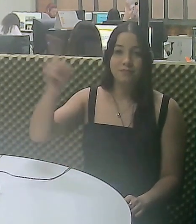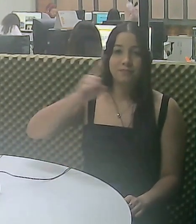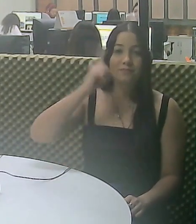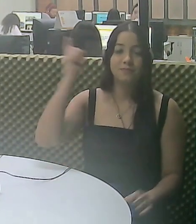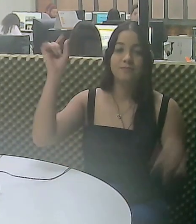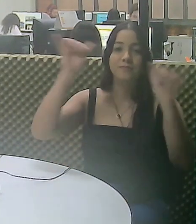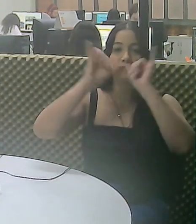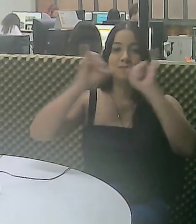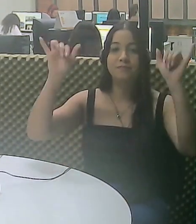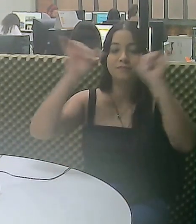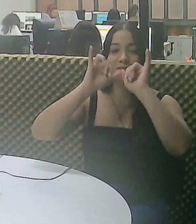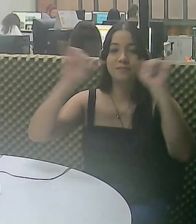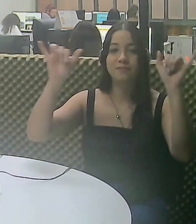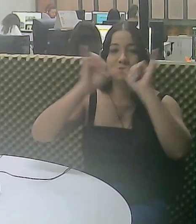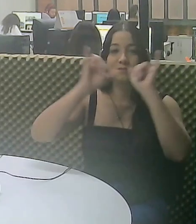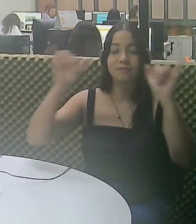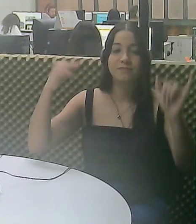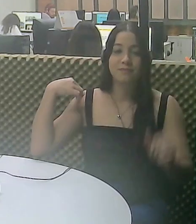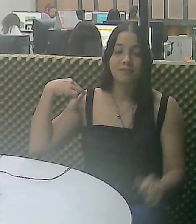Giro de